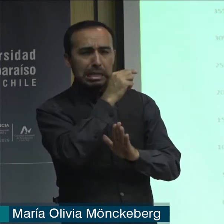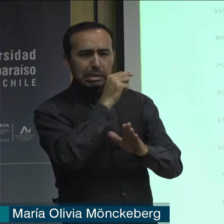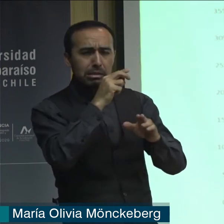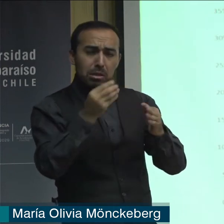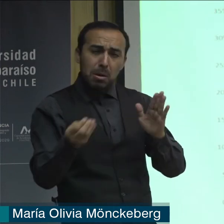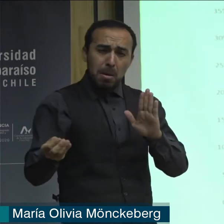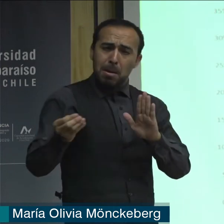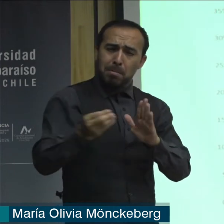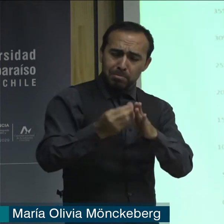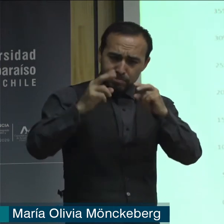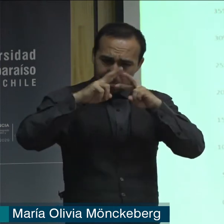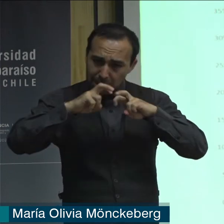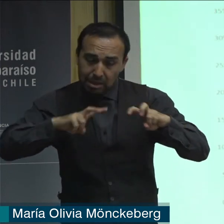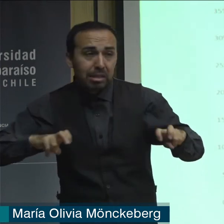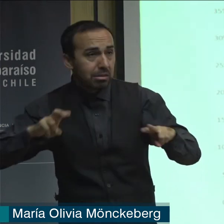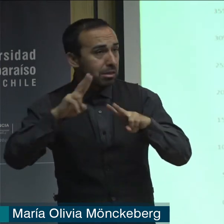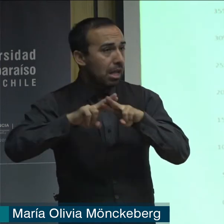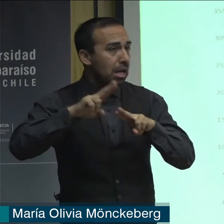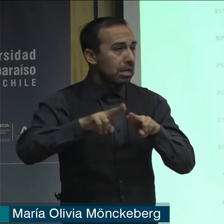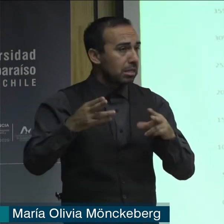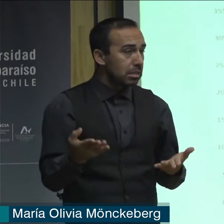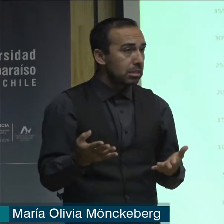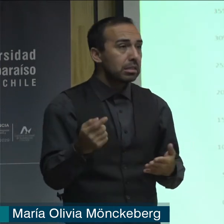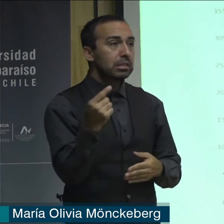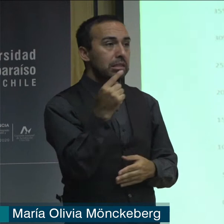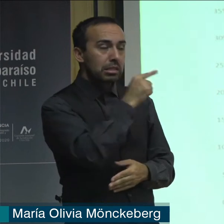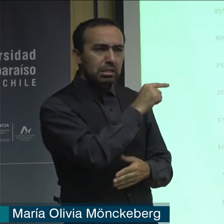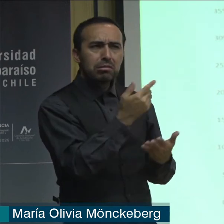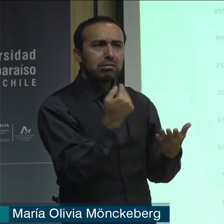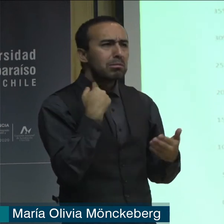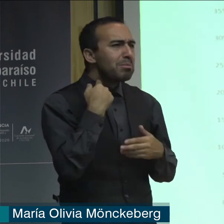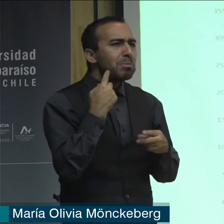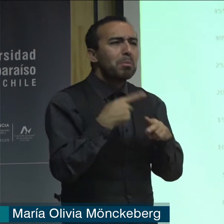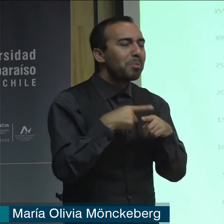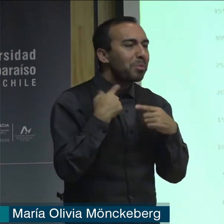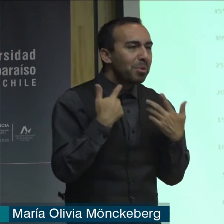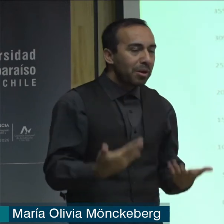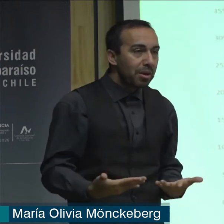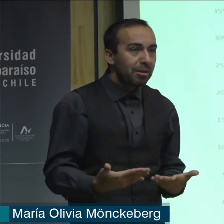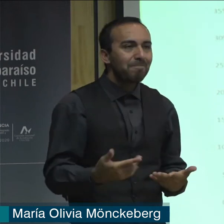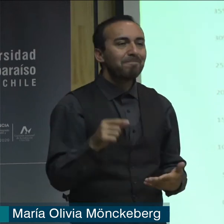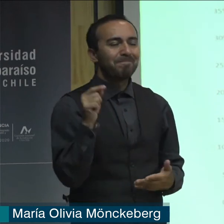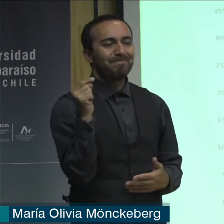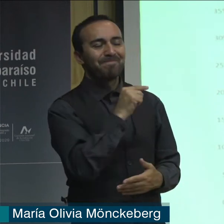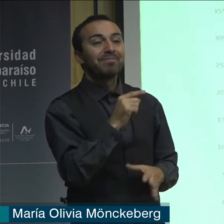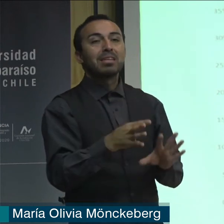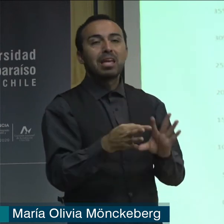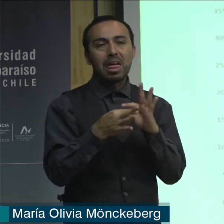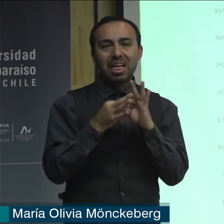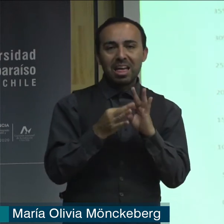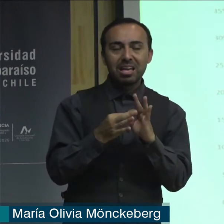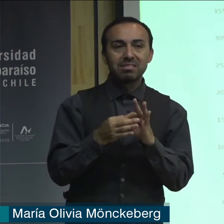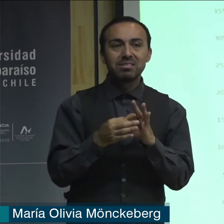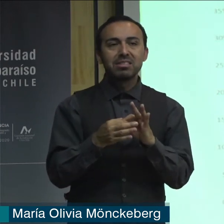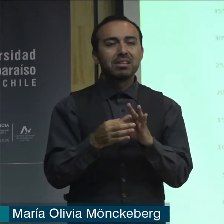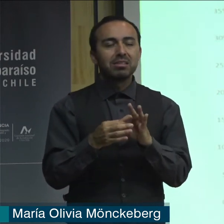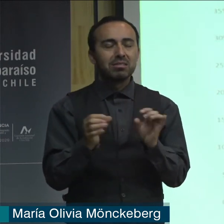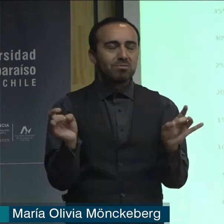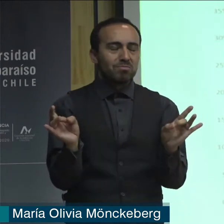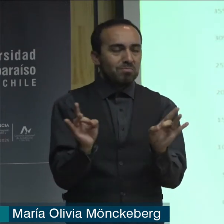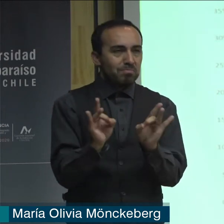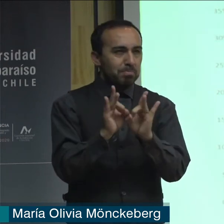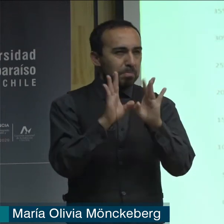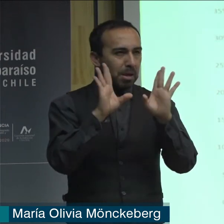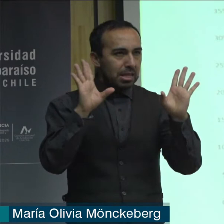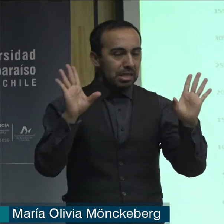investigación o sea y eso ha sido gracias En buena medida a una yo creo una Mística fuerte